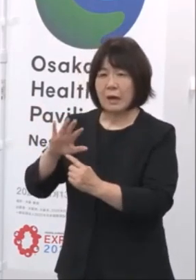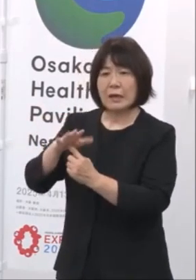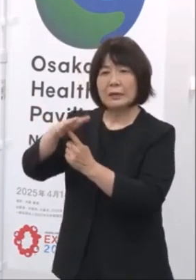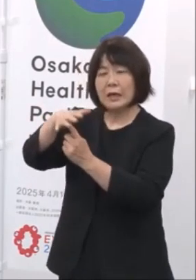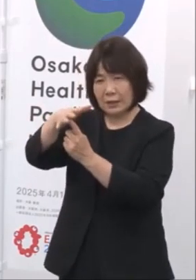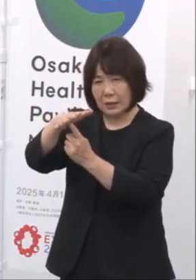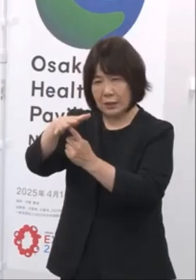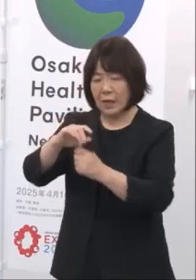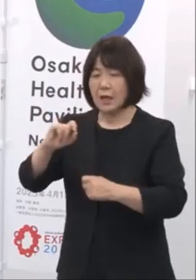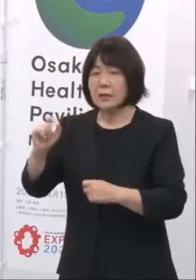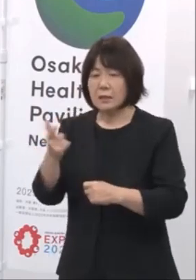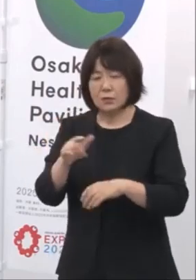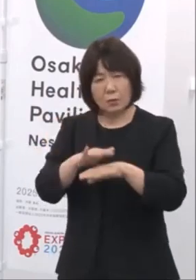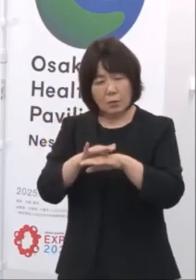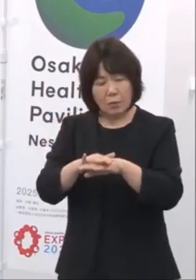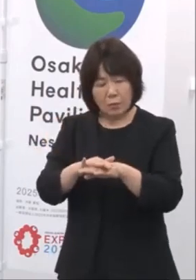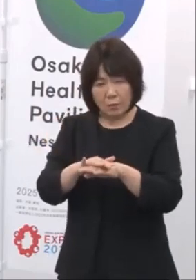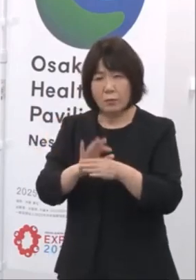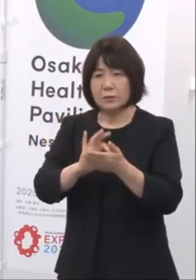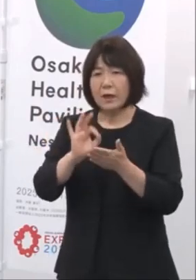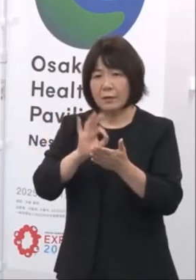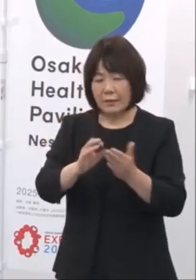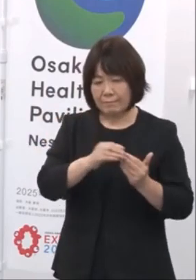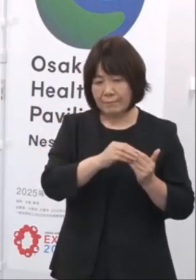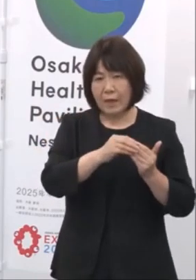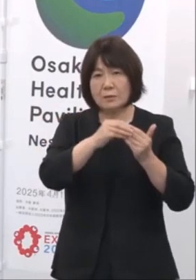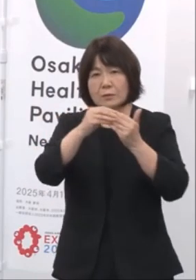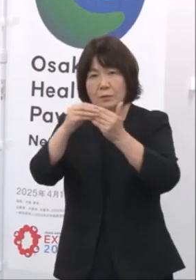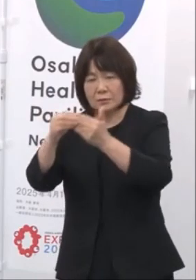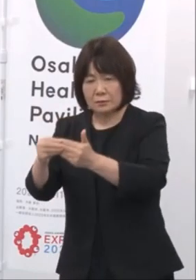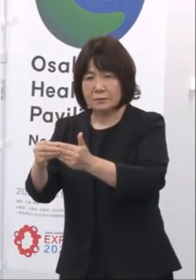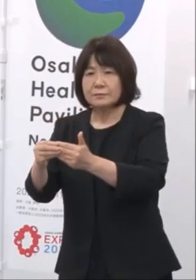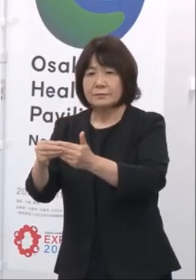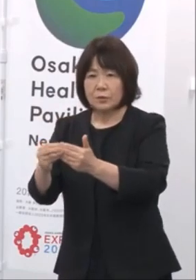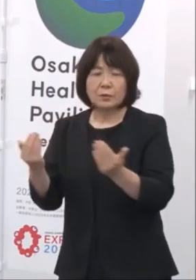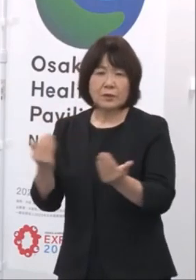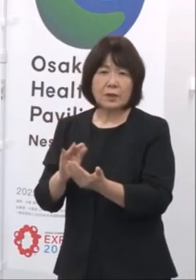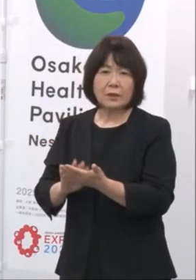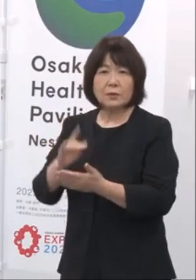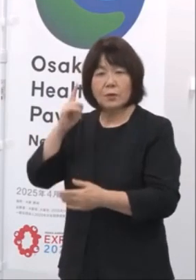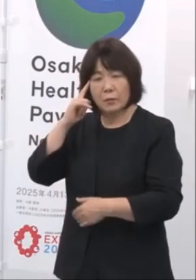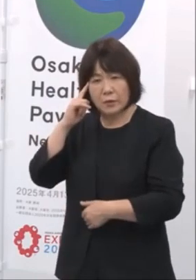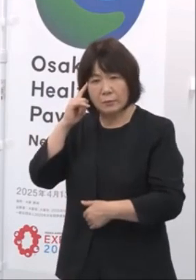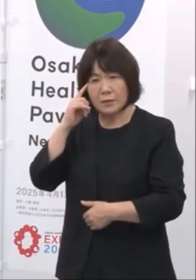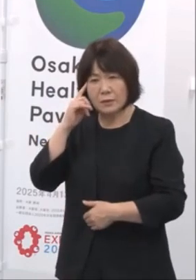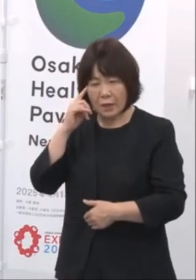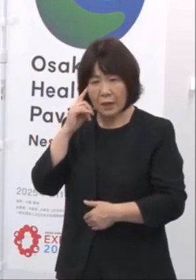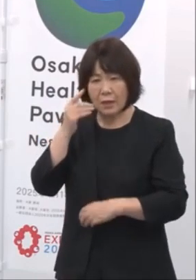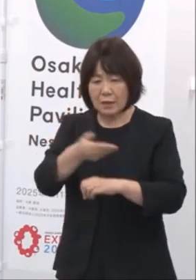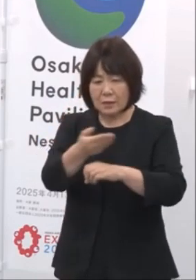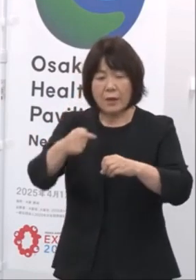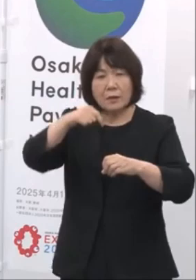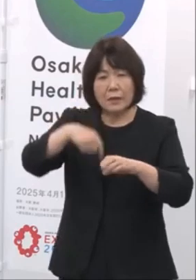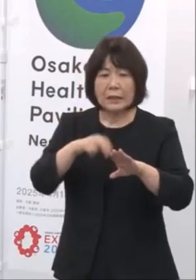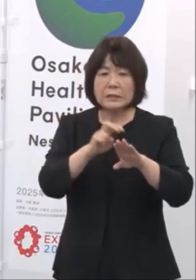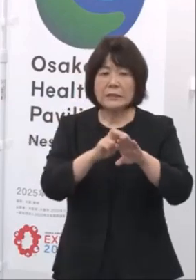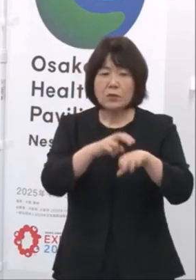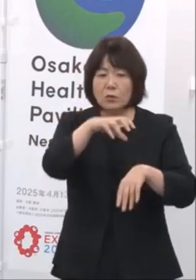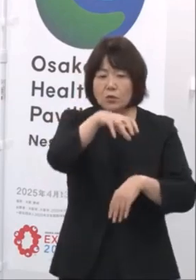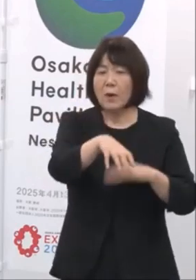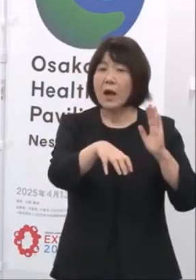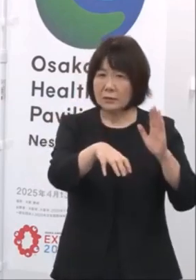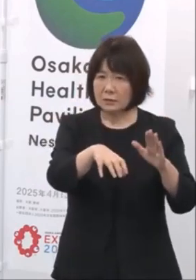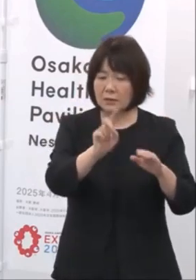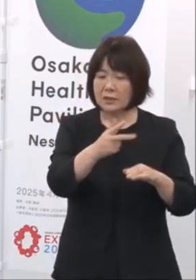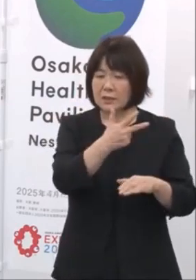り、あるいは緊急手段を使って搬送するということになるかと思いますが、中で基本的にはその診療所等もありますので、一